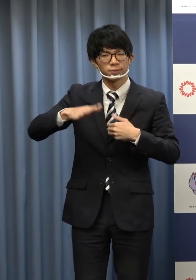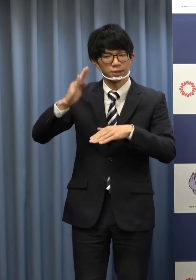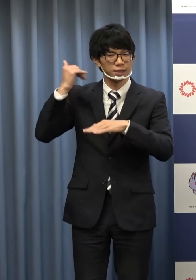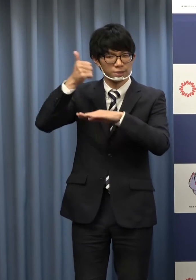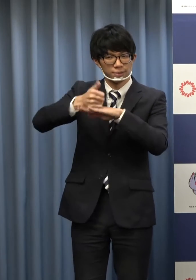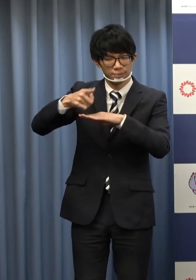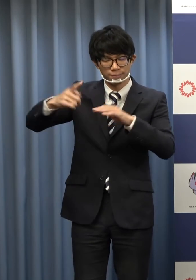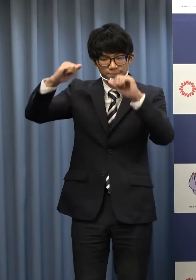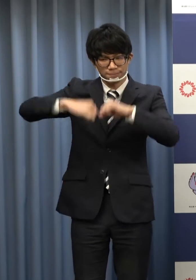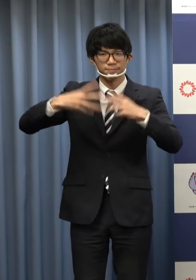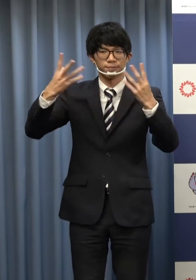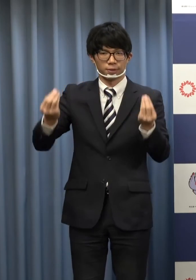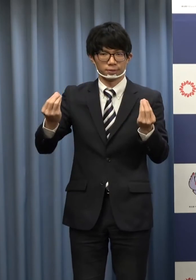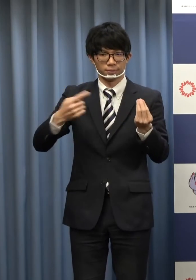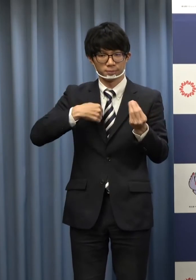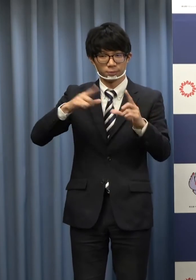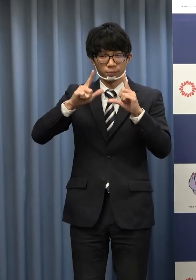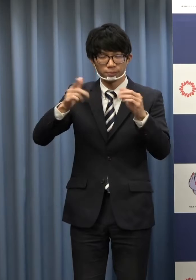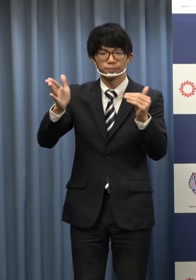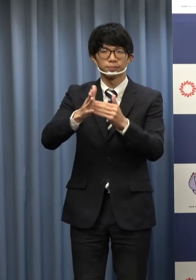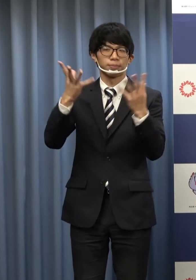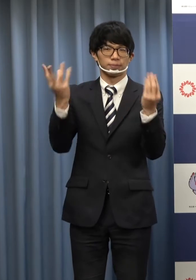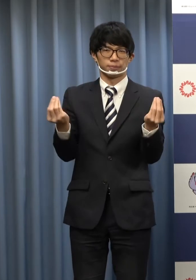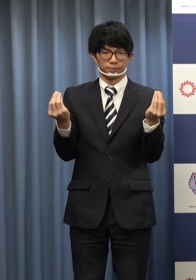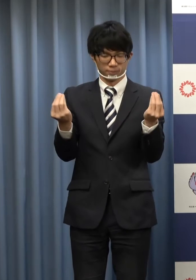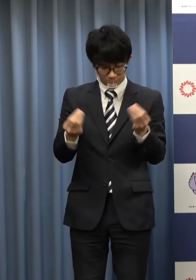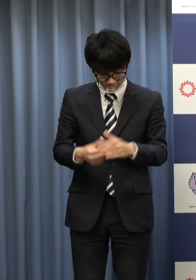。私の方からは以上になります。よろしくお願いいたします。